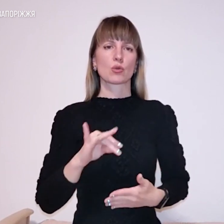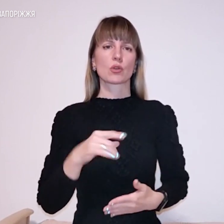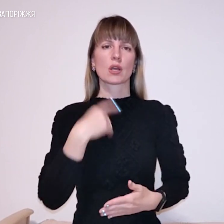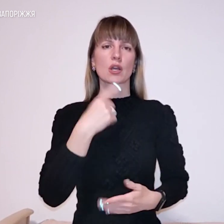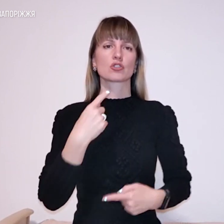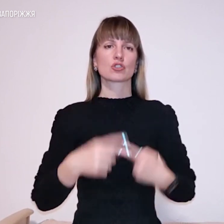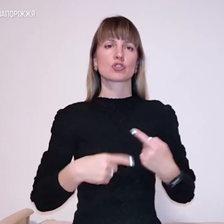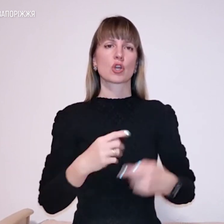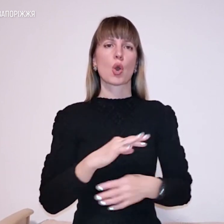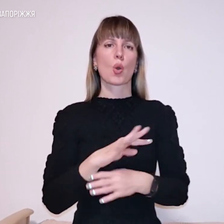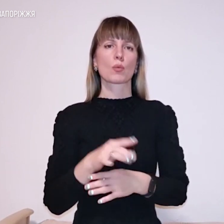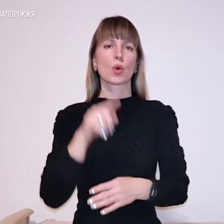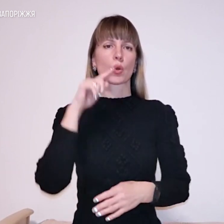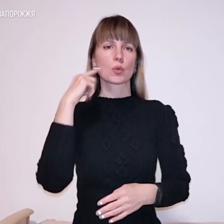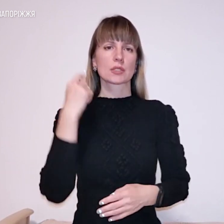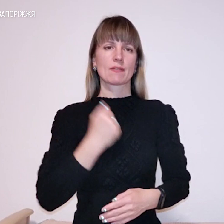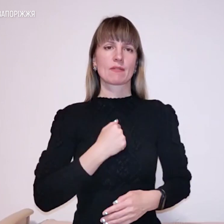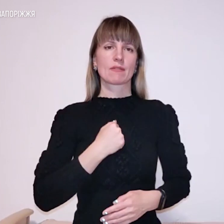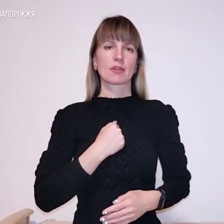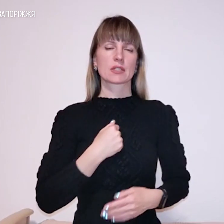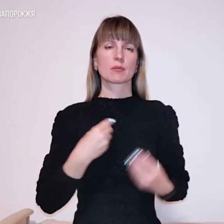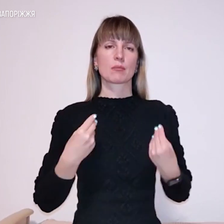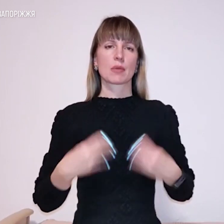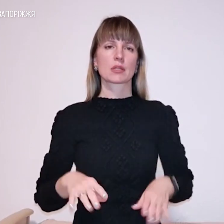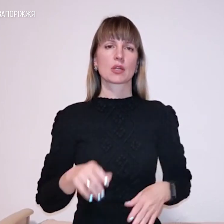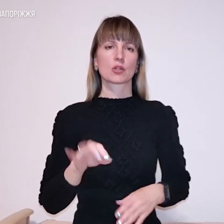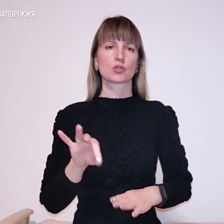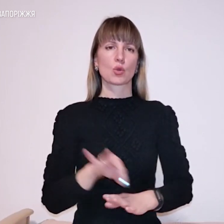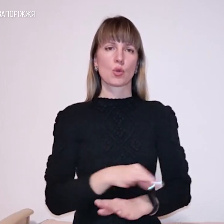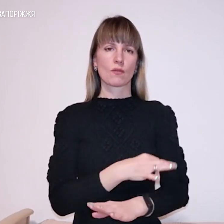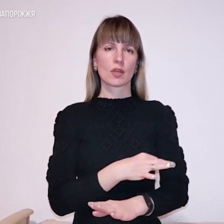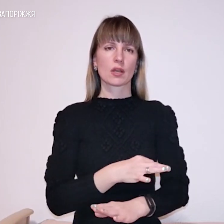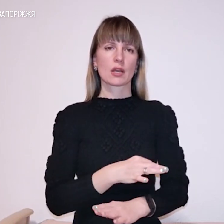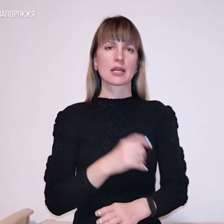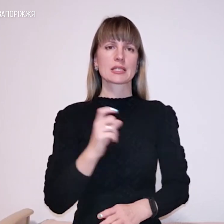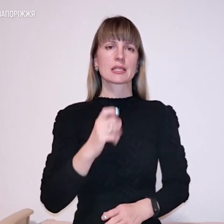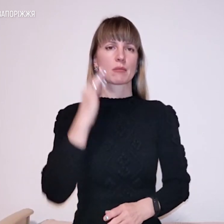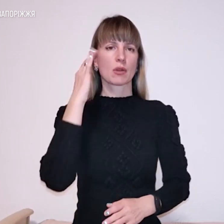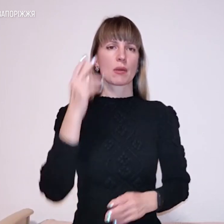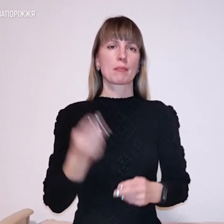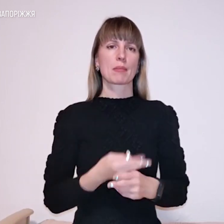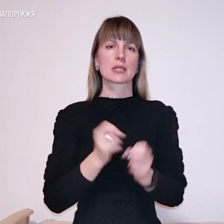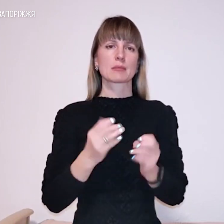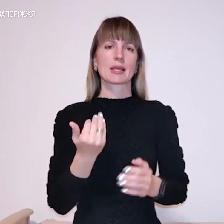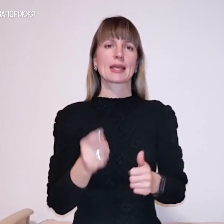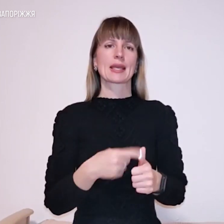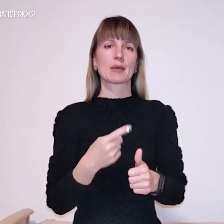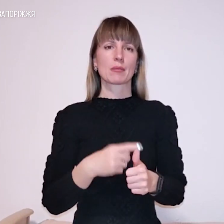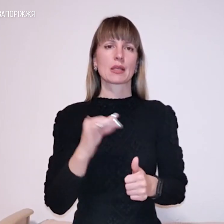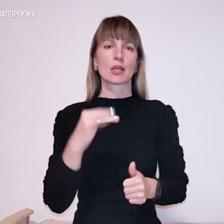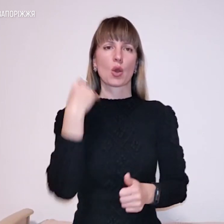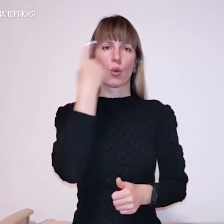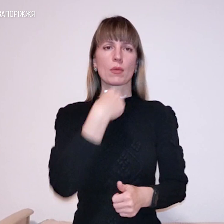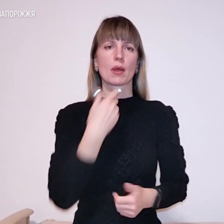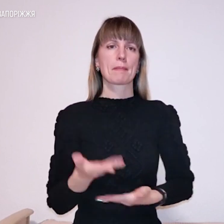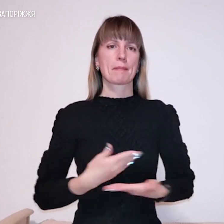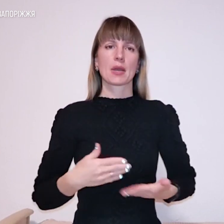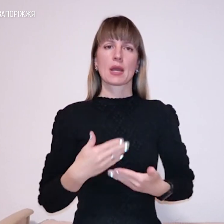через обстріли російських військ втратила чоловіка. З міркувань безпеки її імені та обличчя ми не розкриваємо.